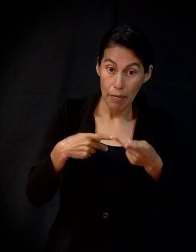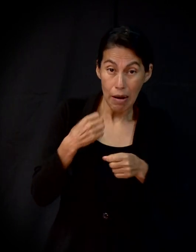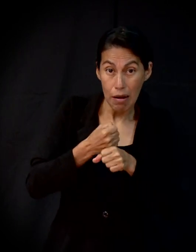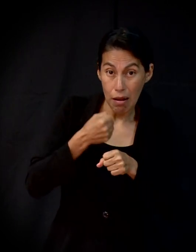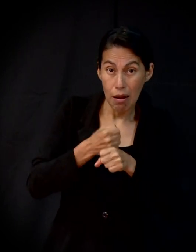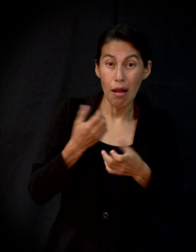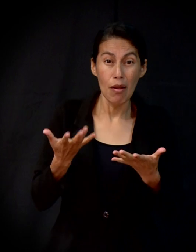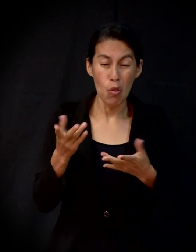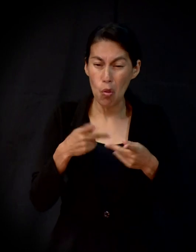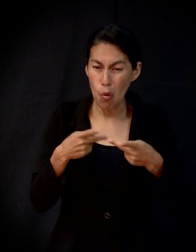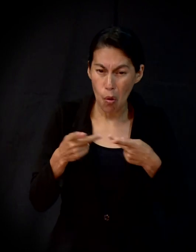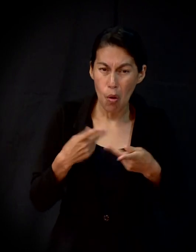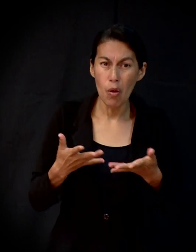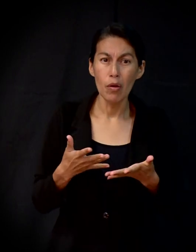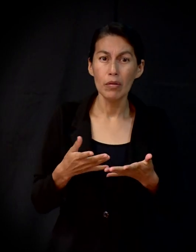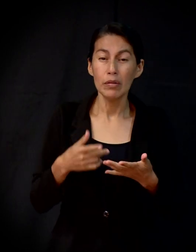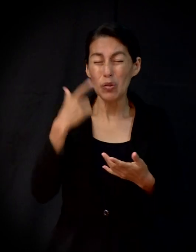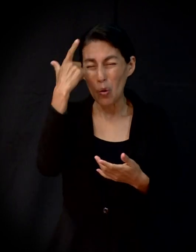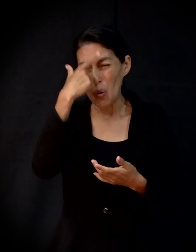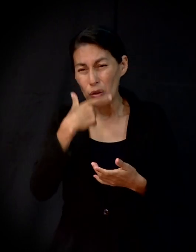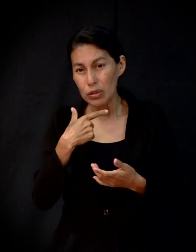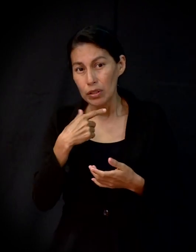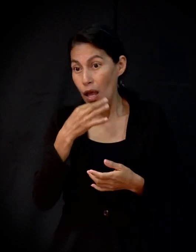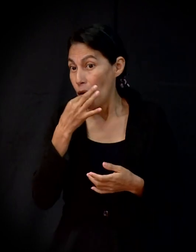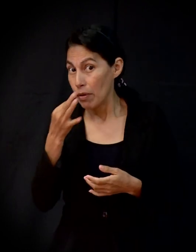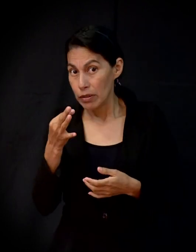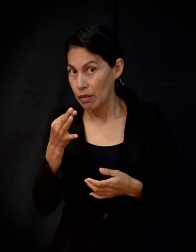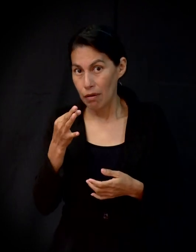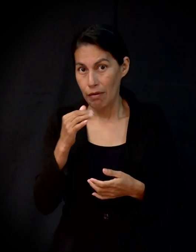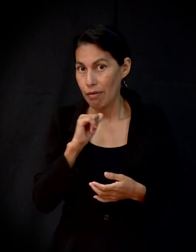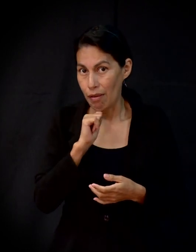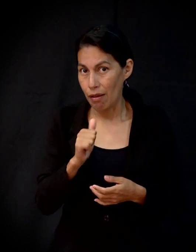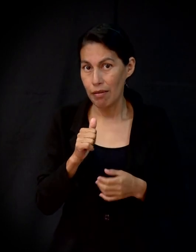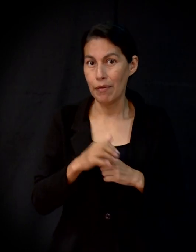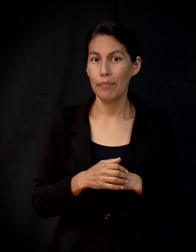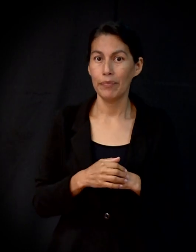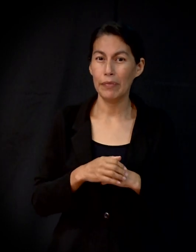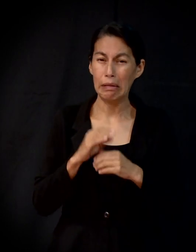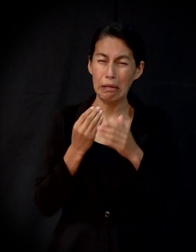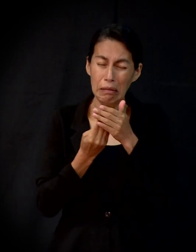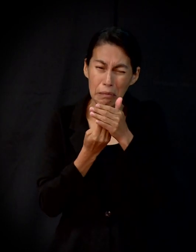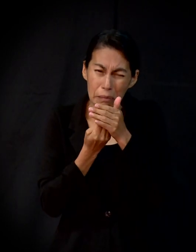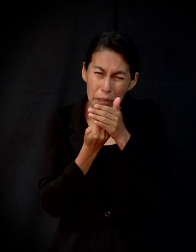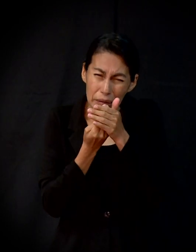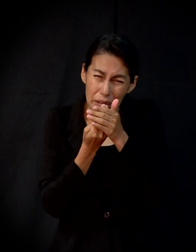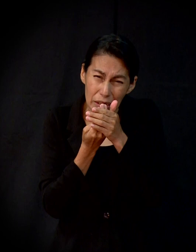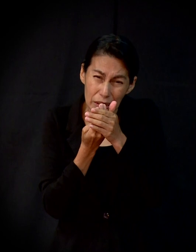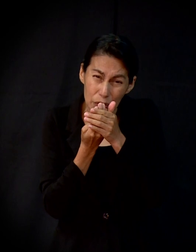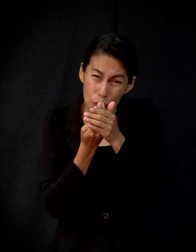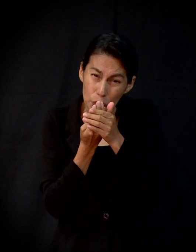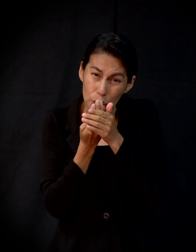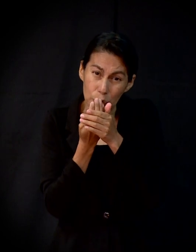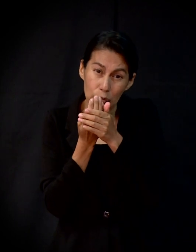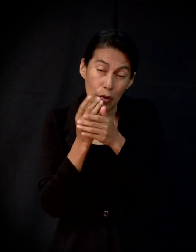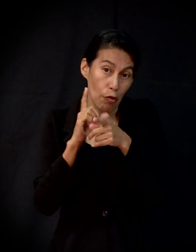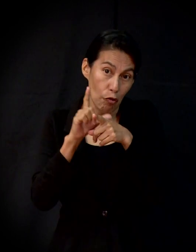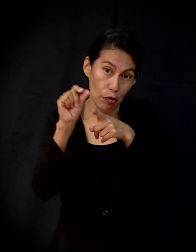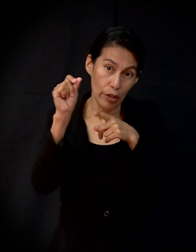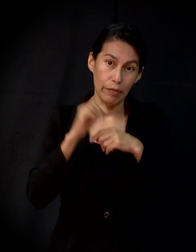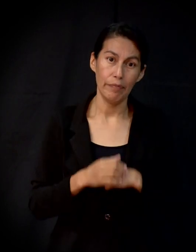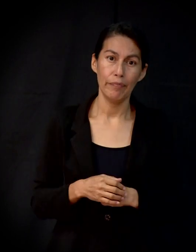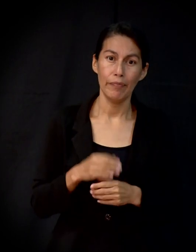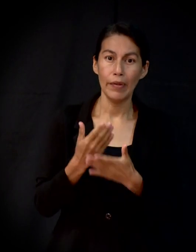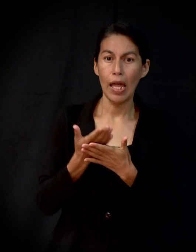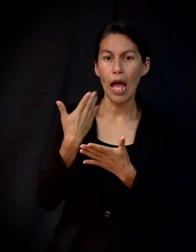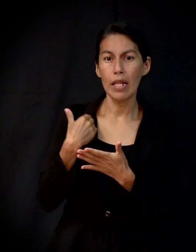me fui, pero como ya era tarde en la noche, no me voy a estar listo. Me fui y me fui muy temprano, cada vez que yo me tenía que ir